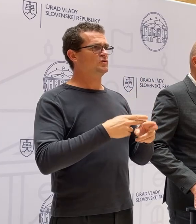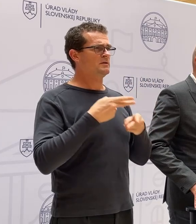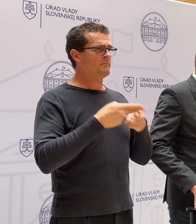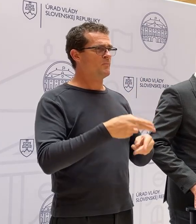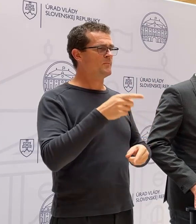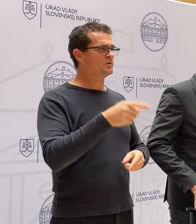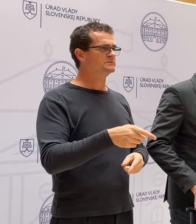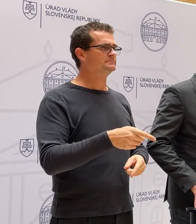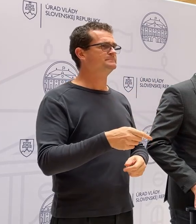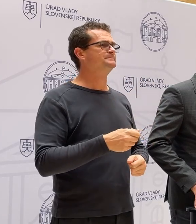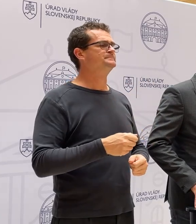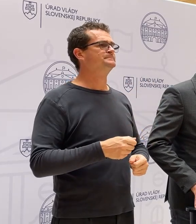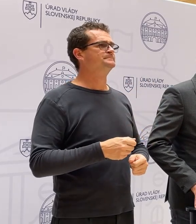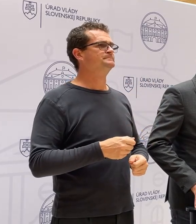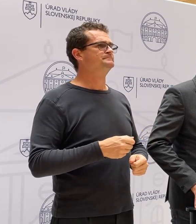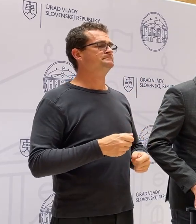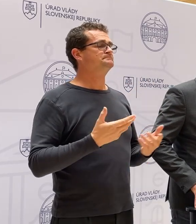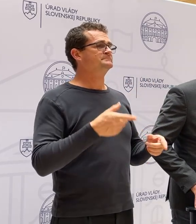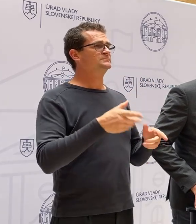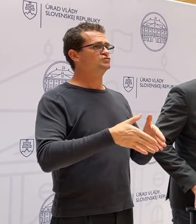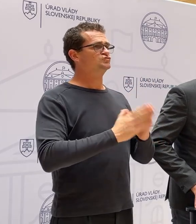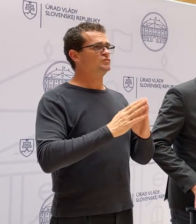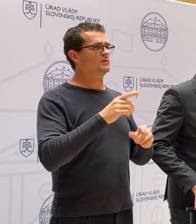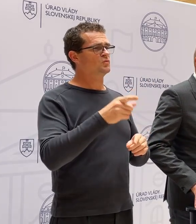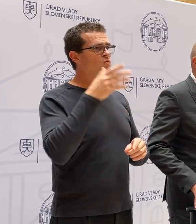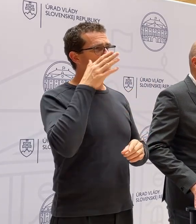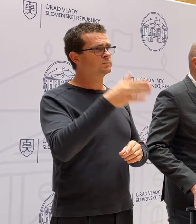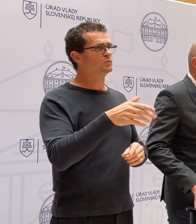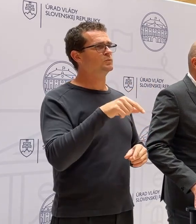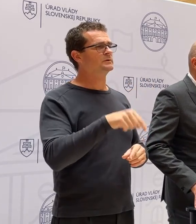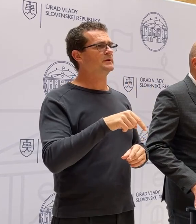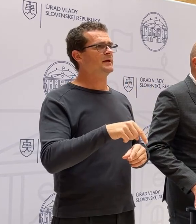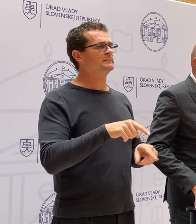pomoc. A tá žiadosť bude na